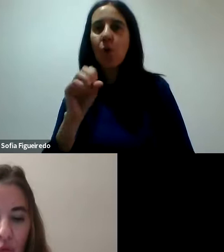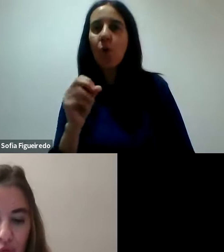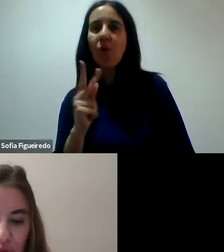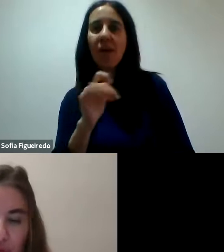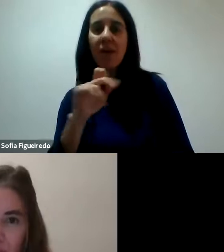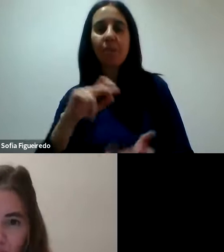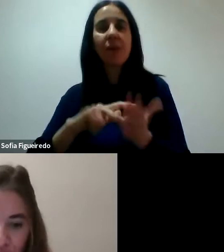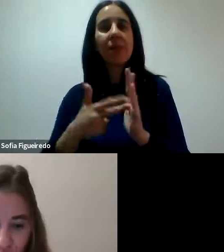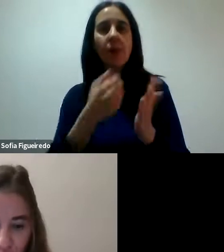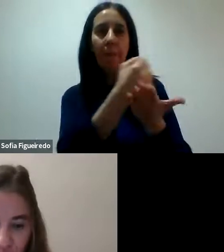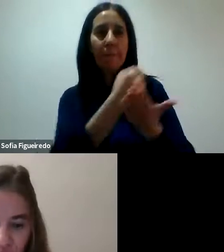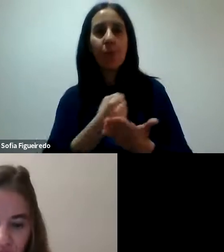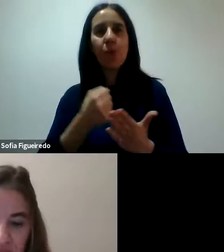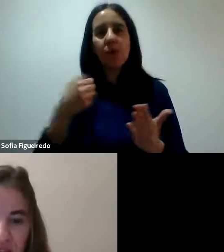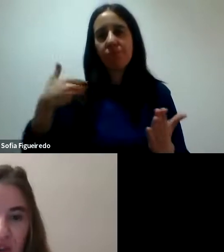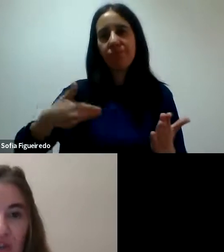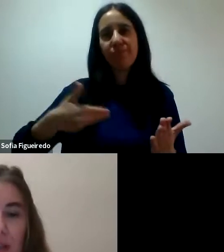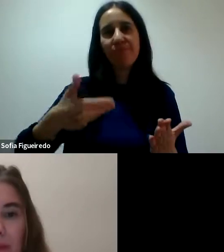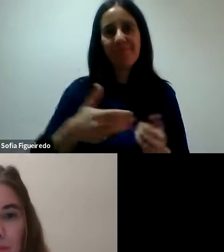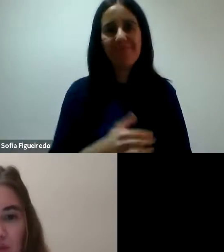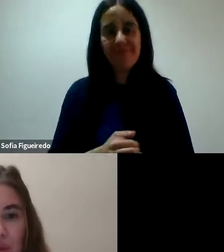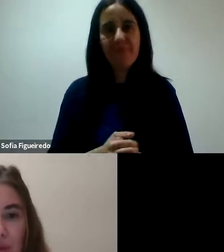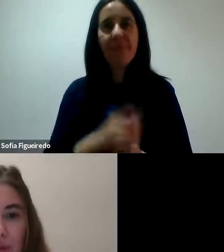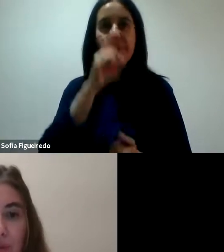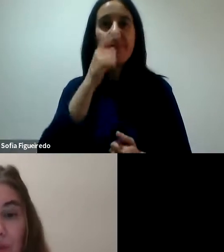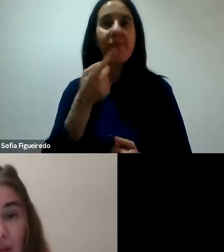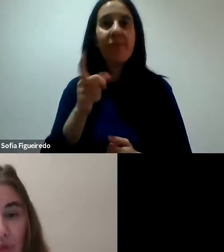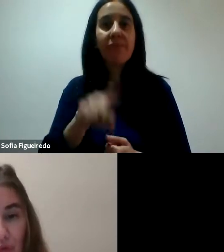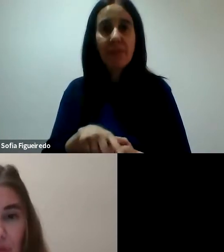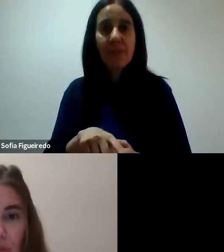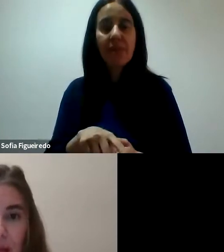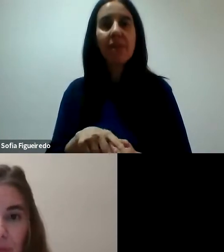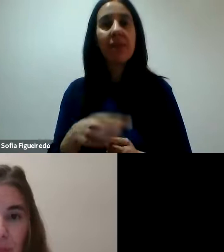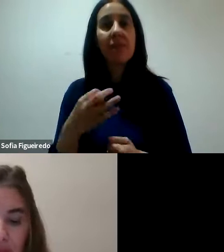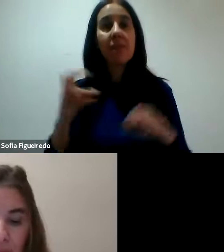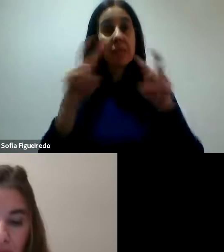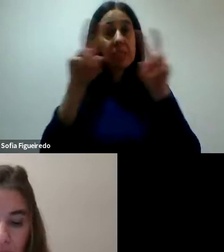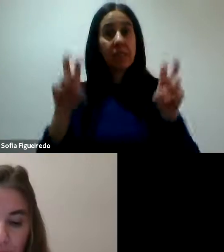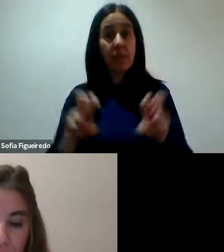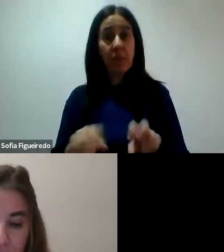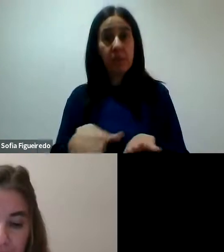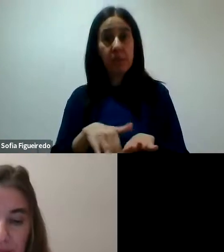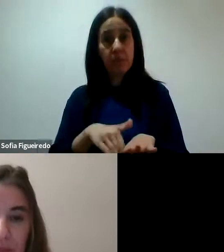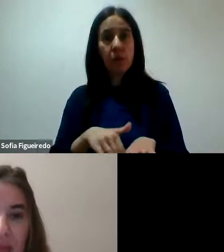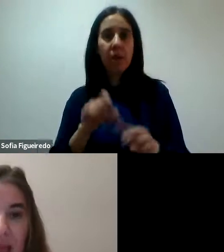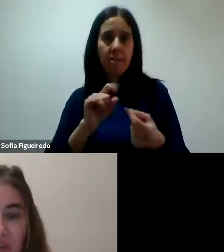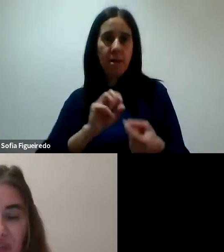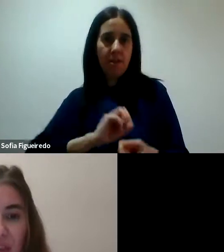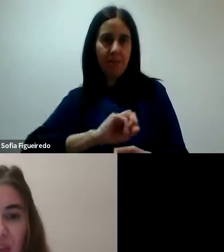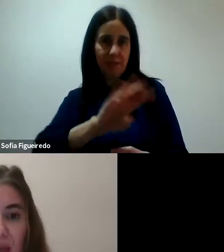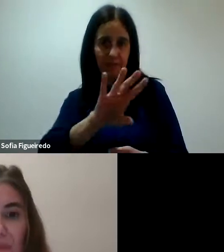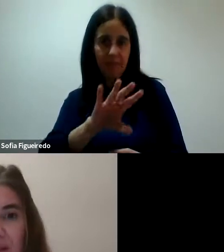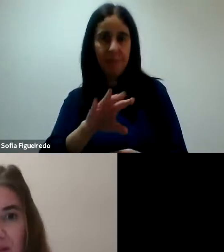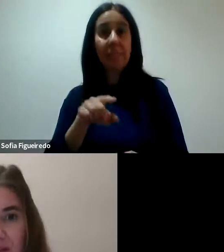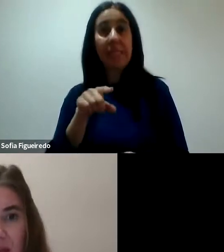ao longo de todas estas sessões. Nós relembramos que enviamos um certificado de participação por e-mail.